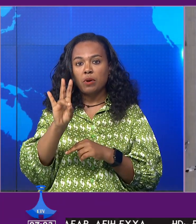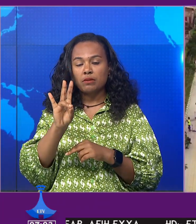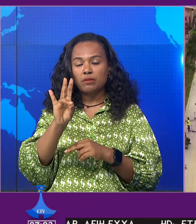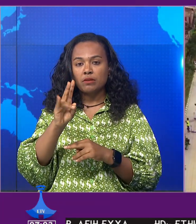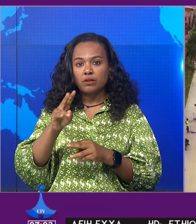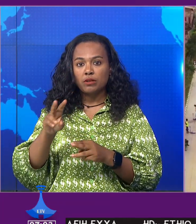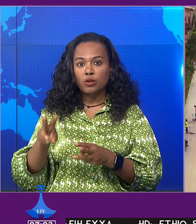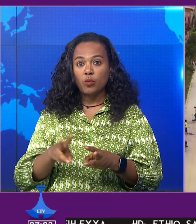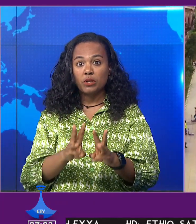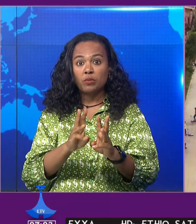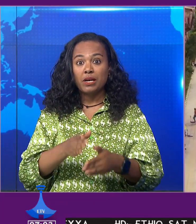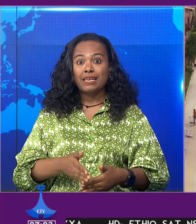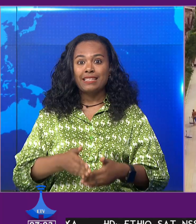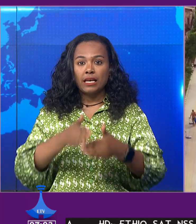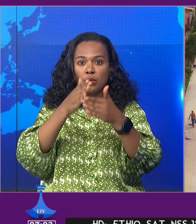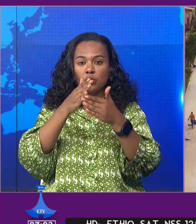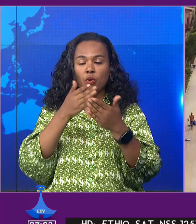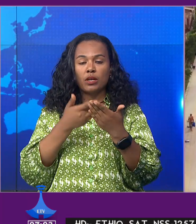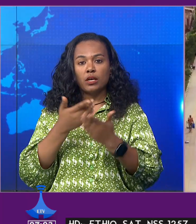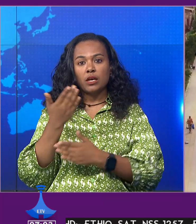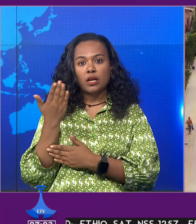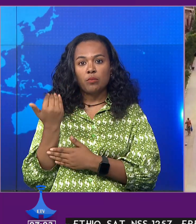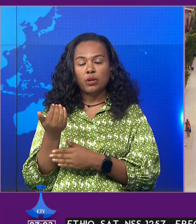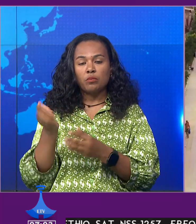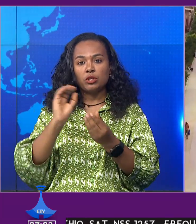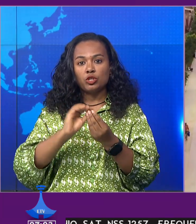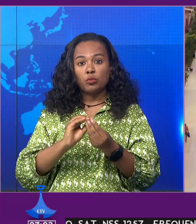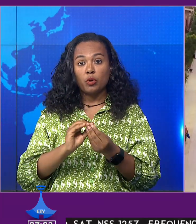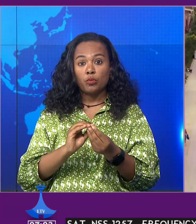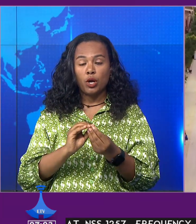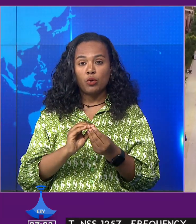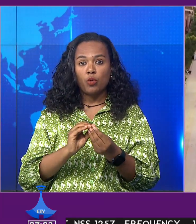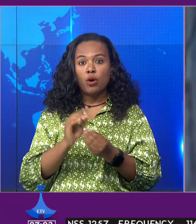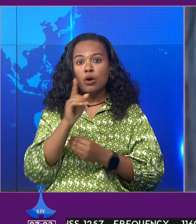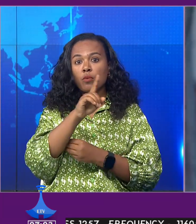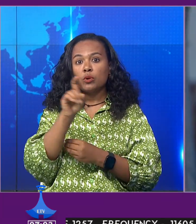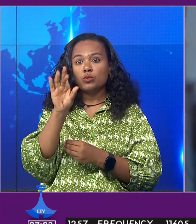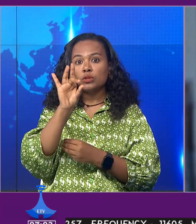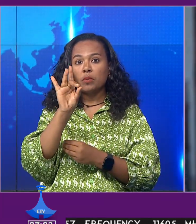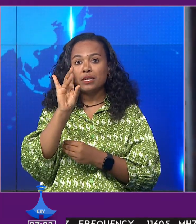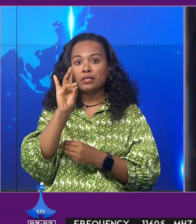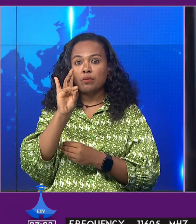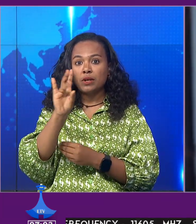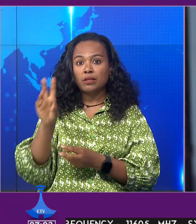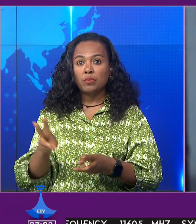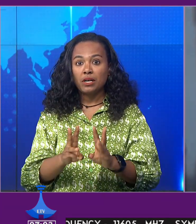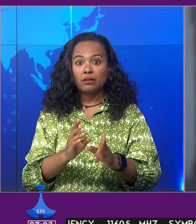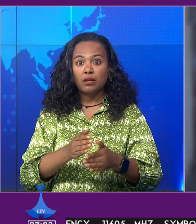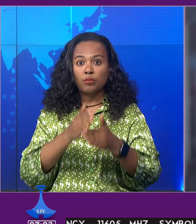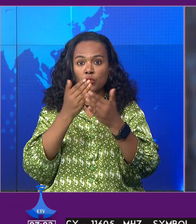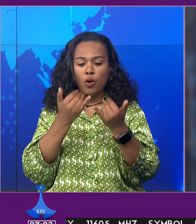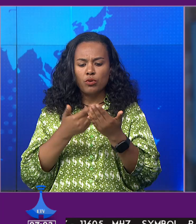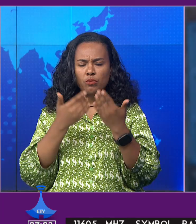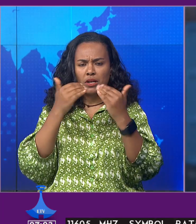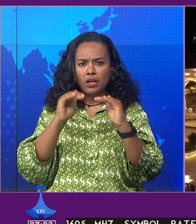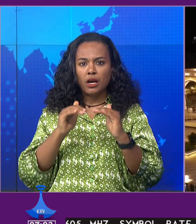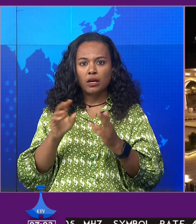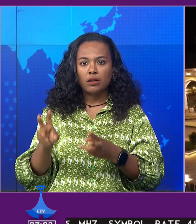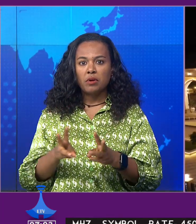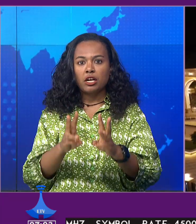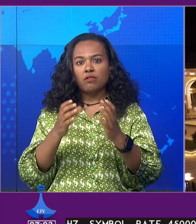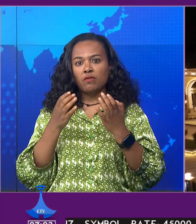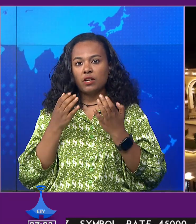ተገንብቷል። የነበረም የተጨመረም ታክሎ ማለት ነው። 187 ኪሎ ሜትር መንገድ ተገንብቶ አሁንም ያን ያክል መንገድ